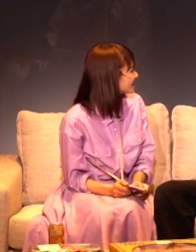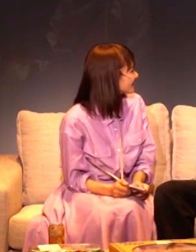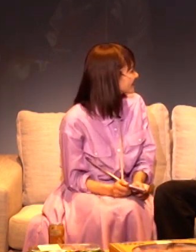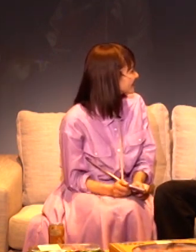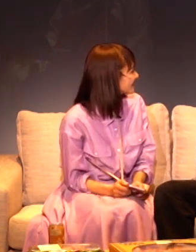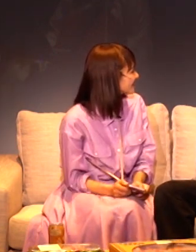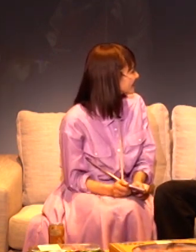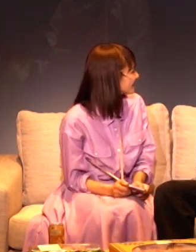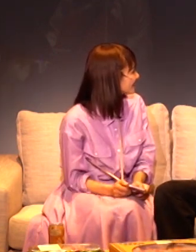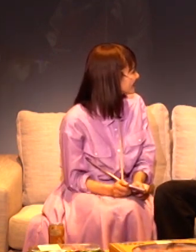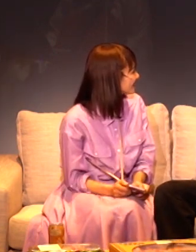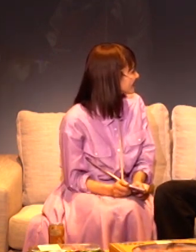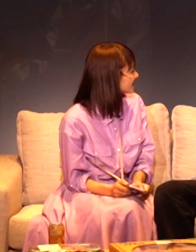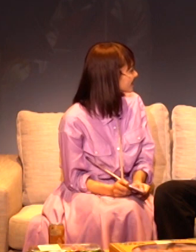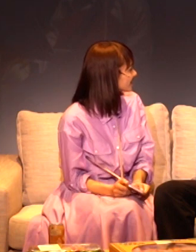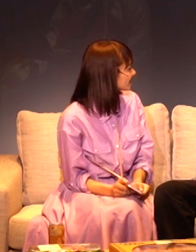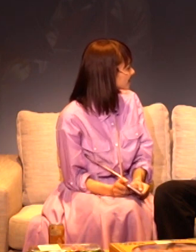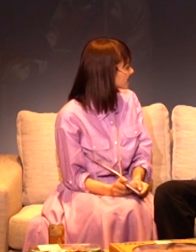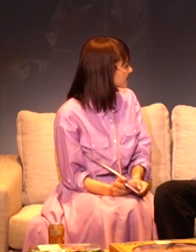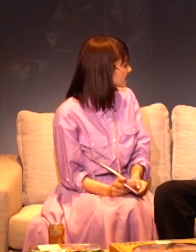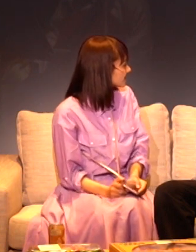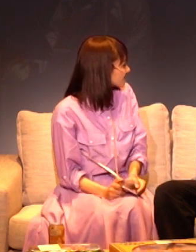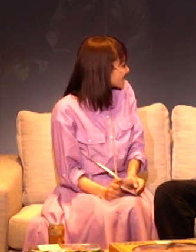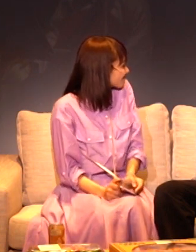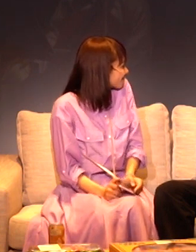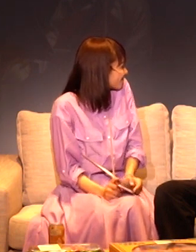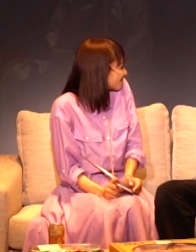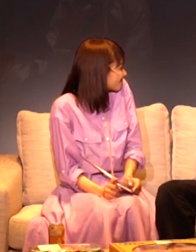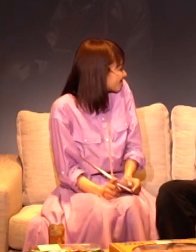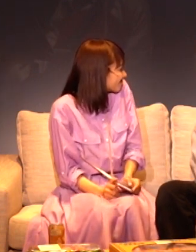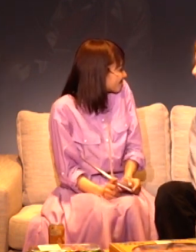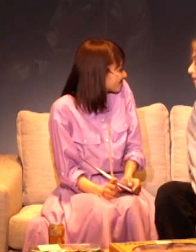すげえ頑張ったんだろうな、でも家族だけなんだ、